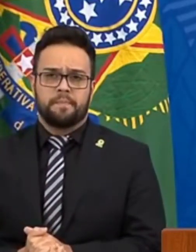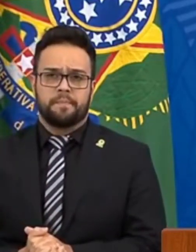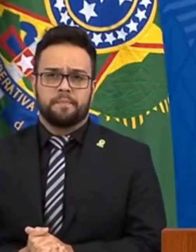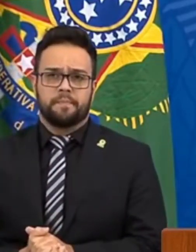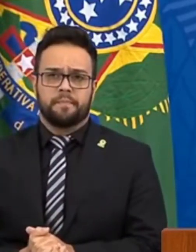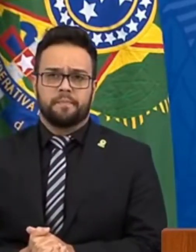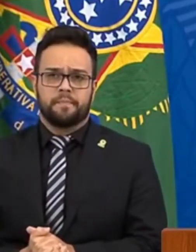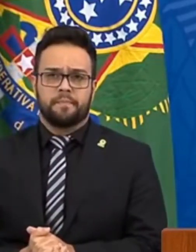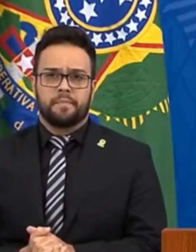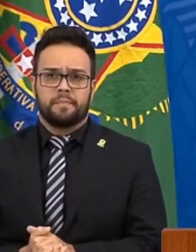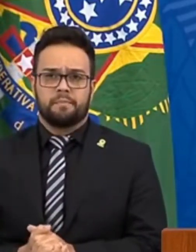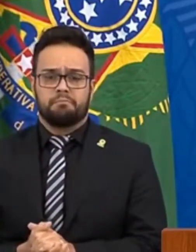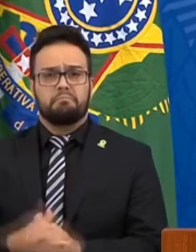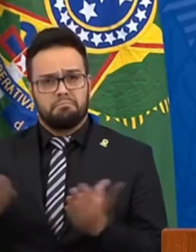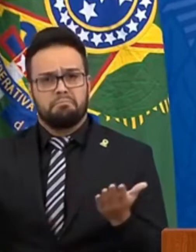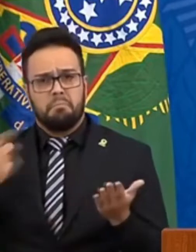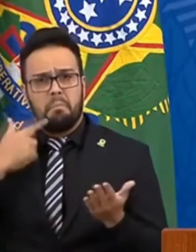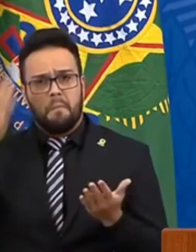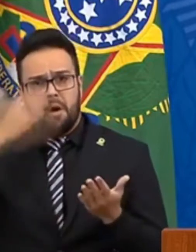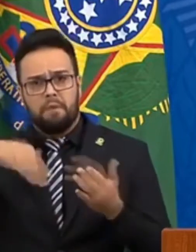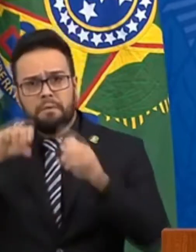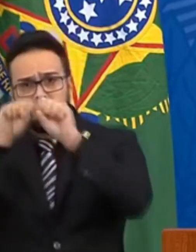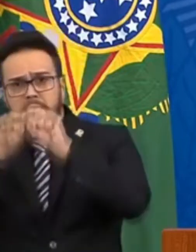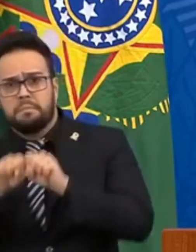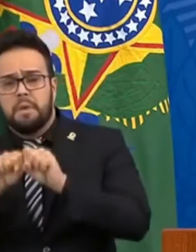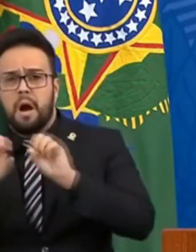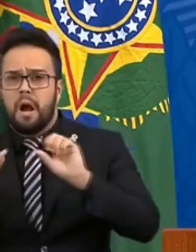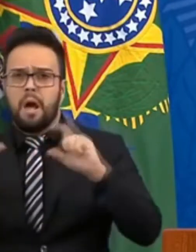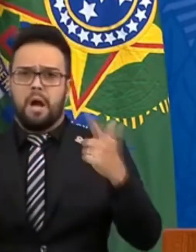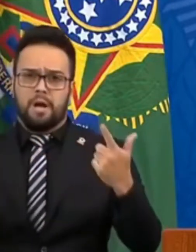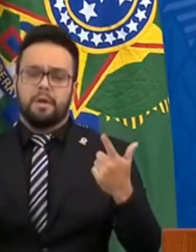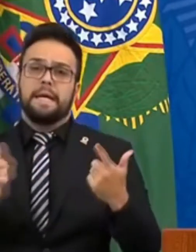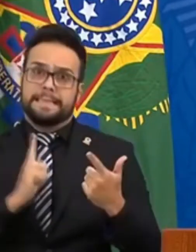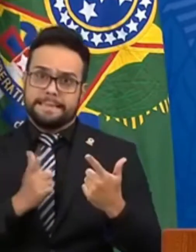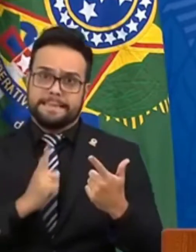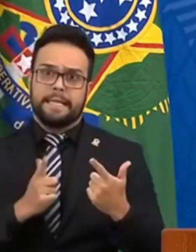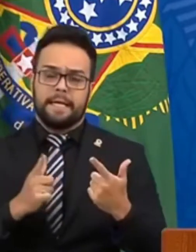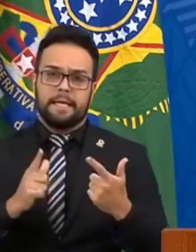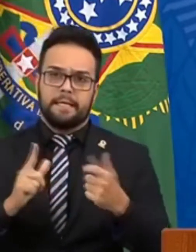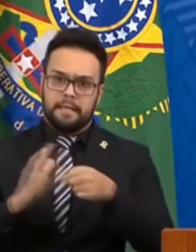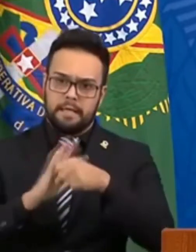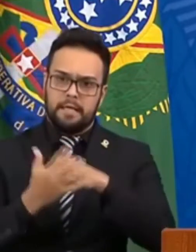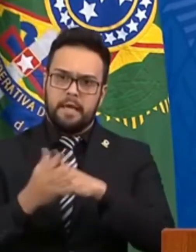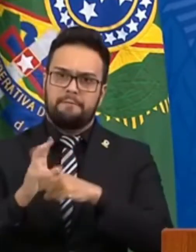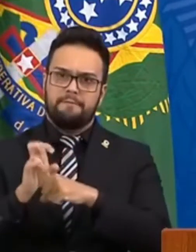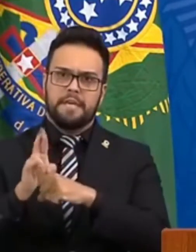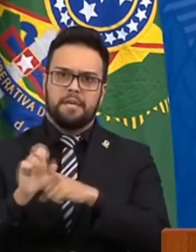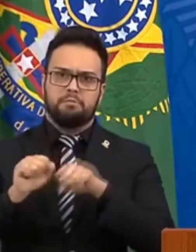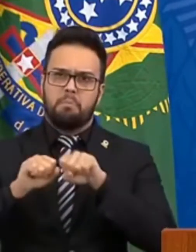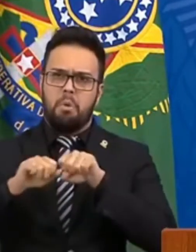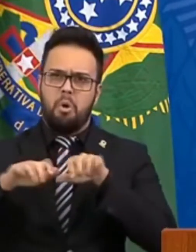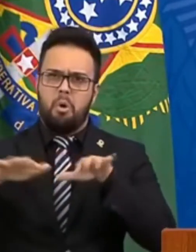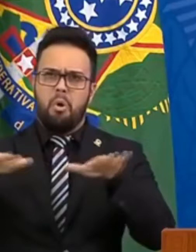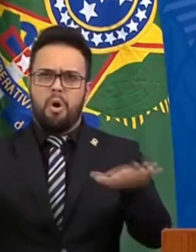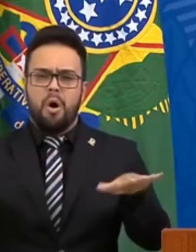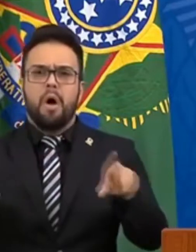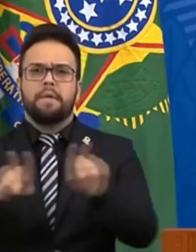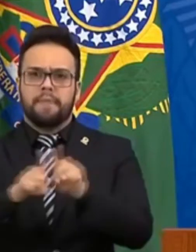e claro o nosso país e junto com vírus vem uma verdadeira máquina de moer empregos